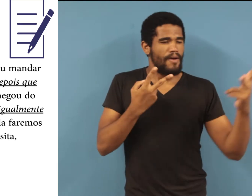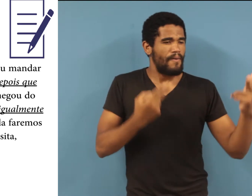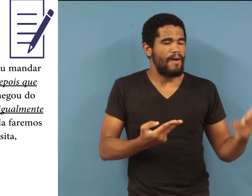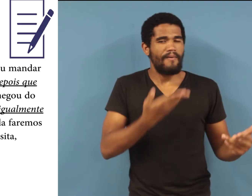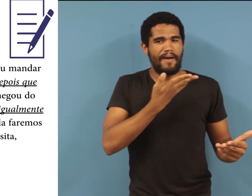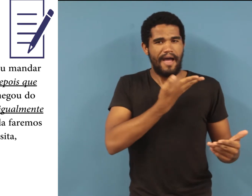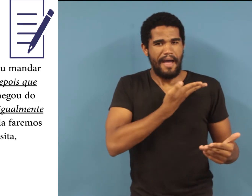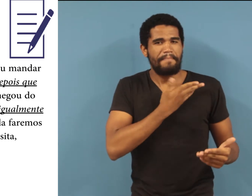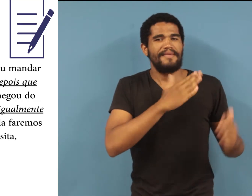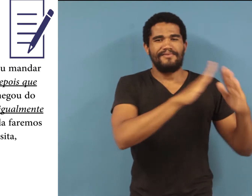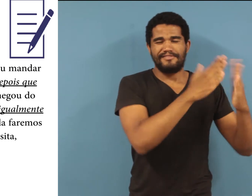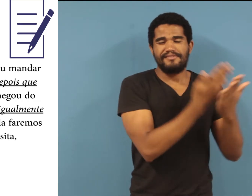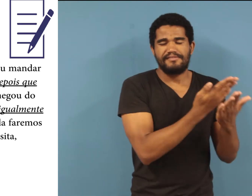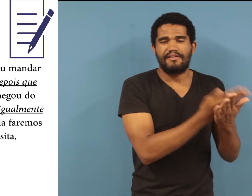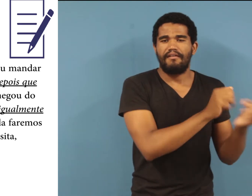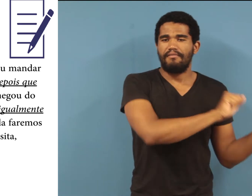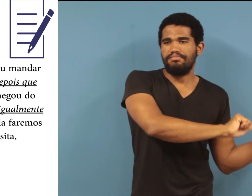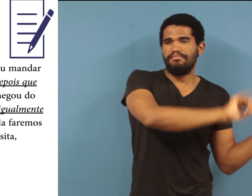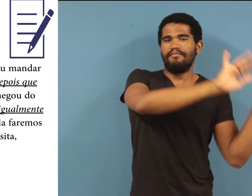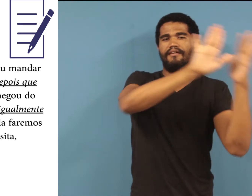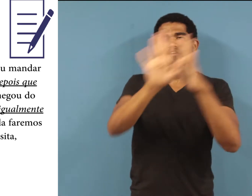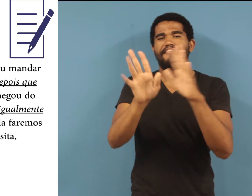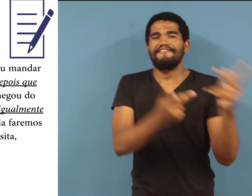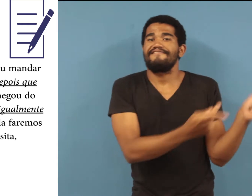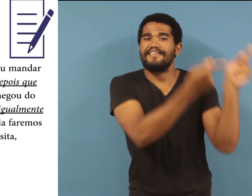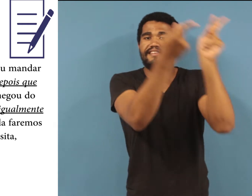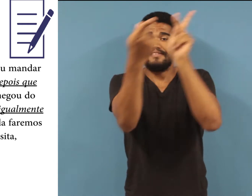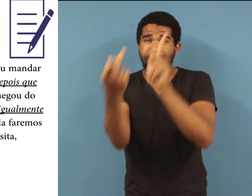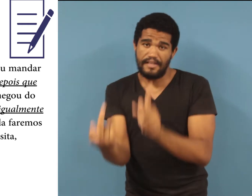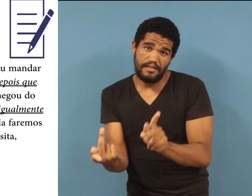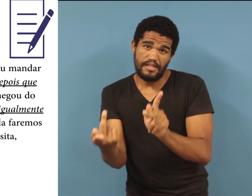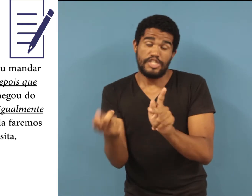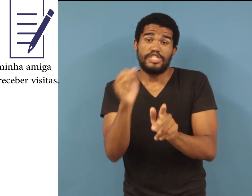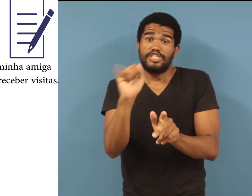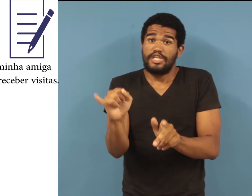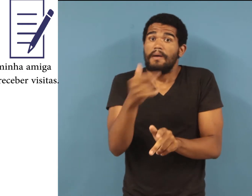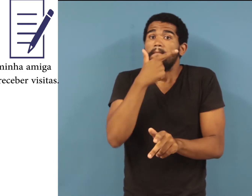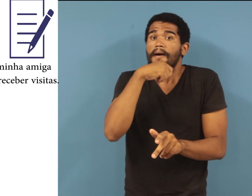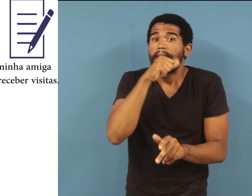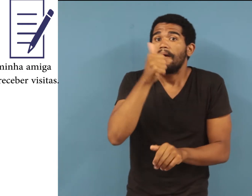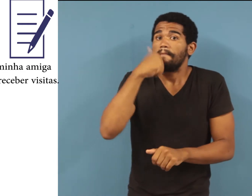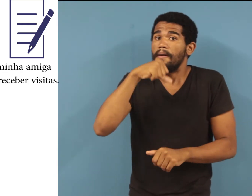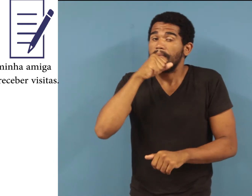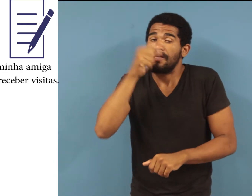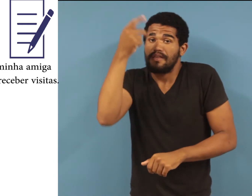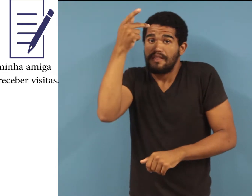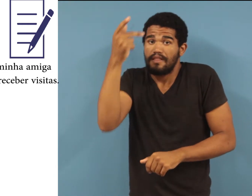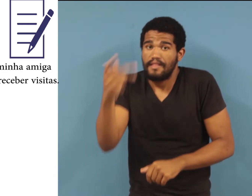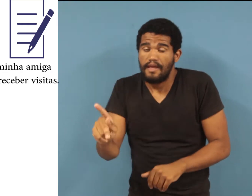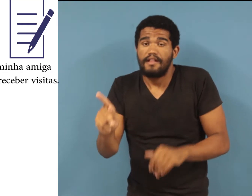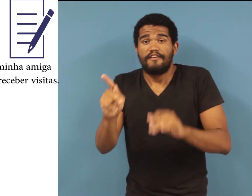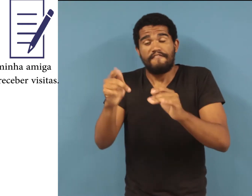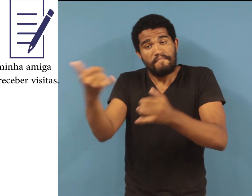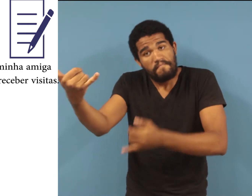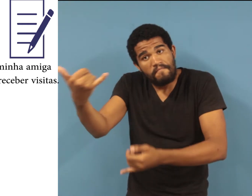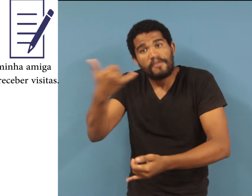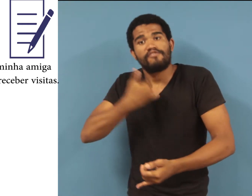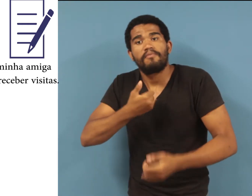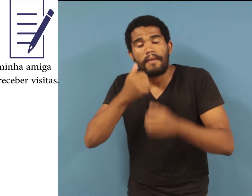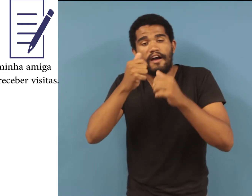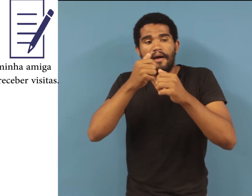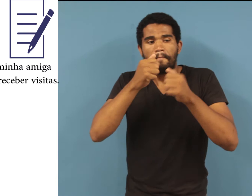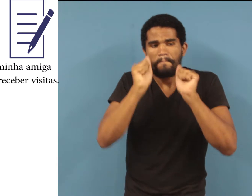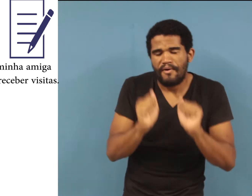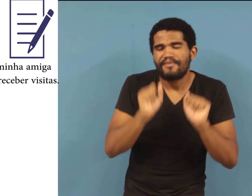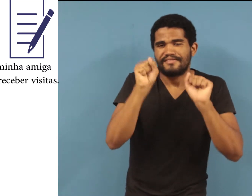meus colegas de escola faremos para ela uma visita caso o pai e a mãe da minha amiga informem que ela pode